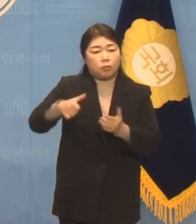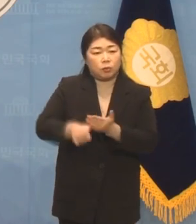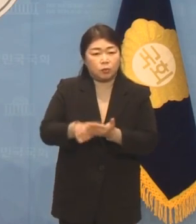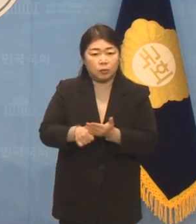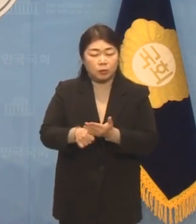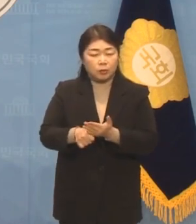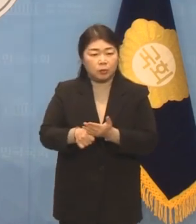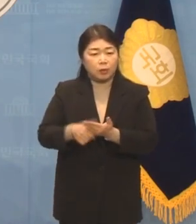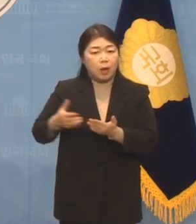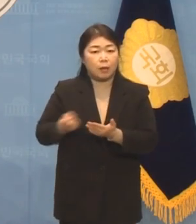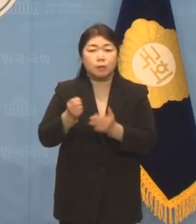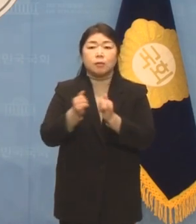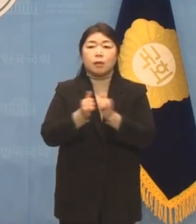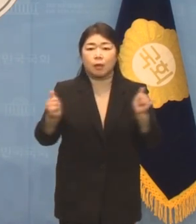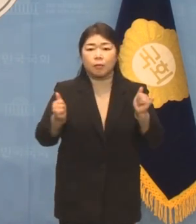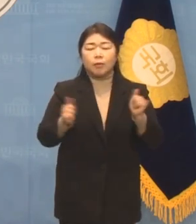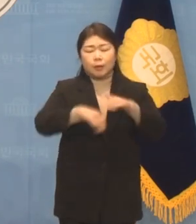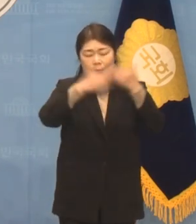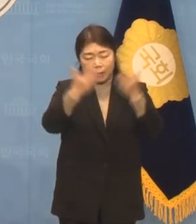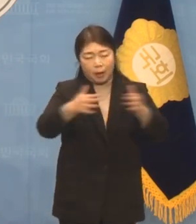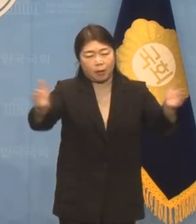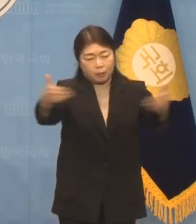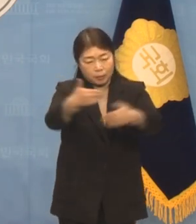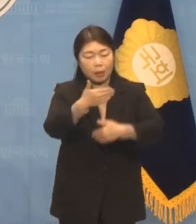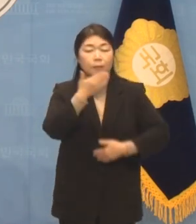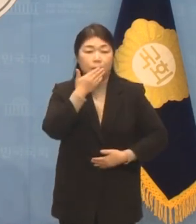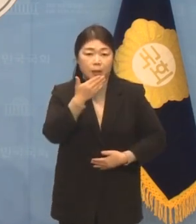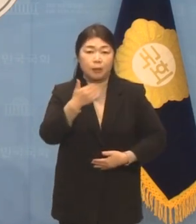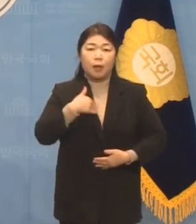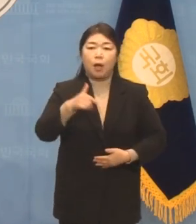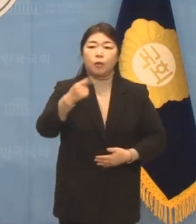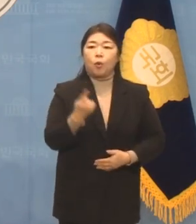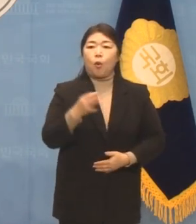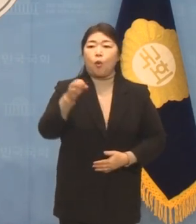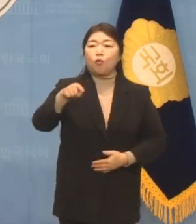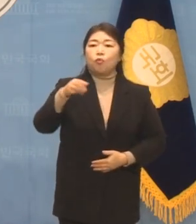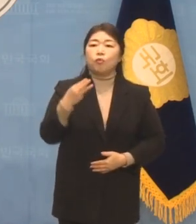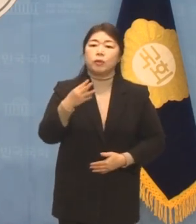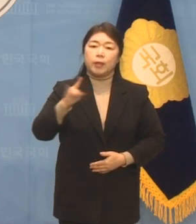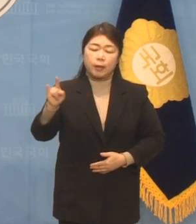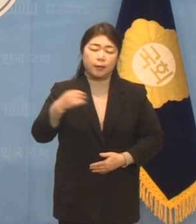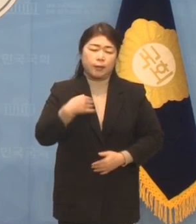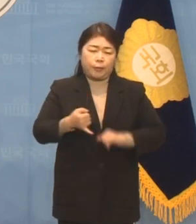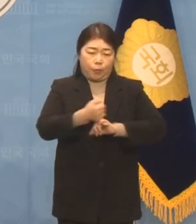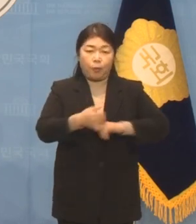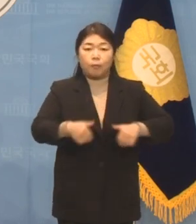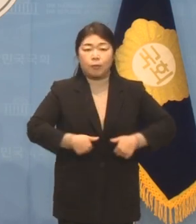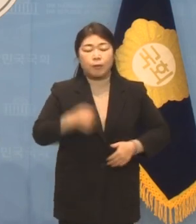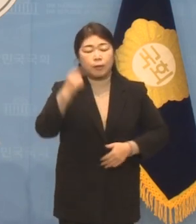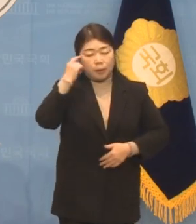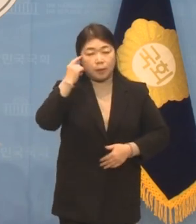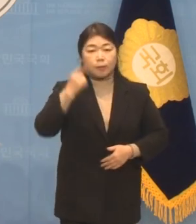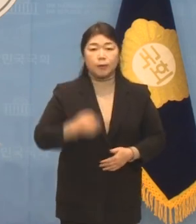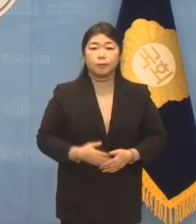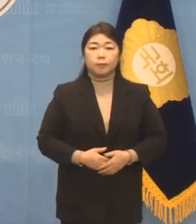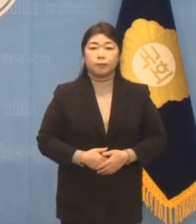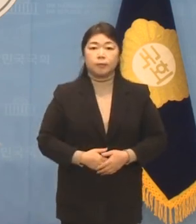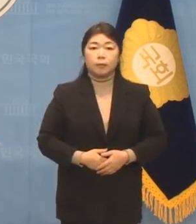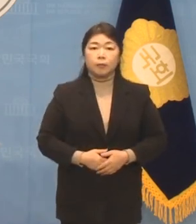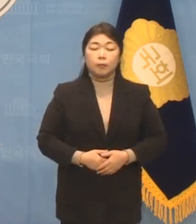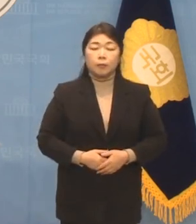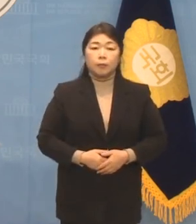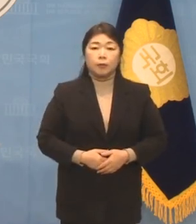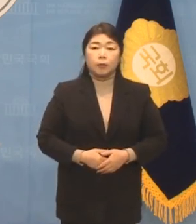아우를 수 있는 저 노웅래가 본선 필승 카드라고 확신합니다. 저